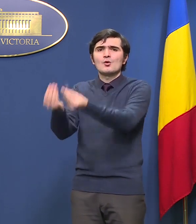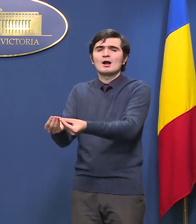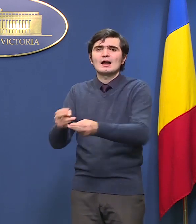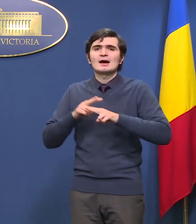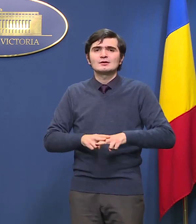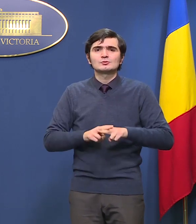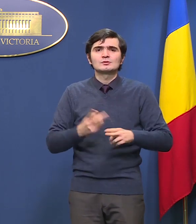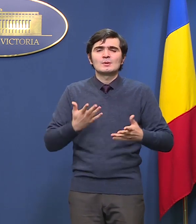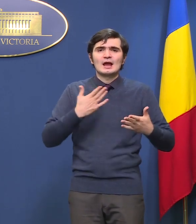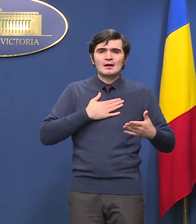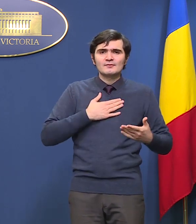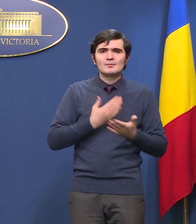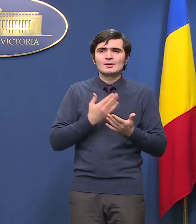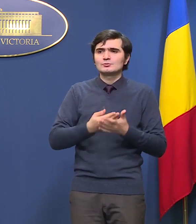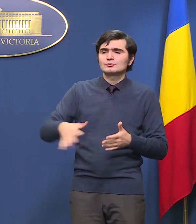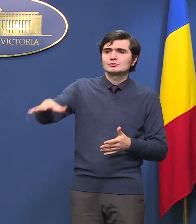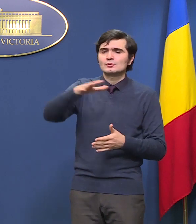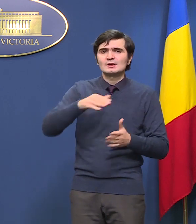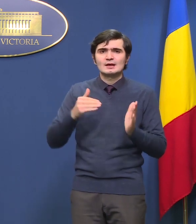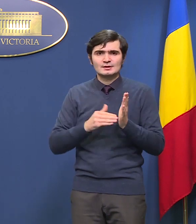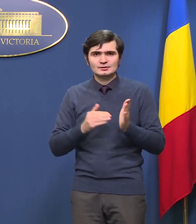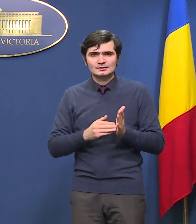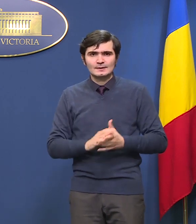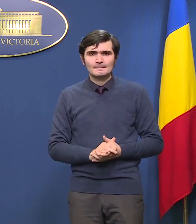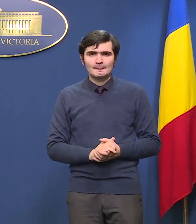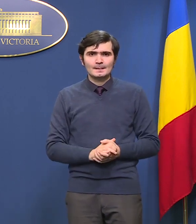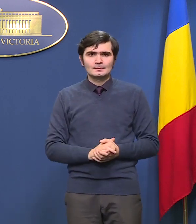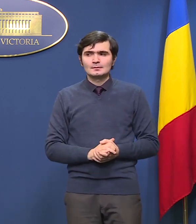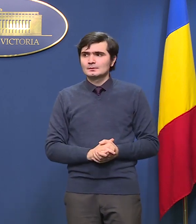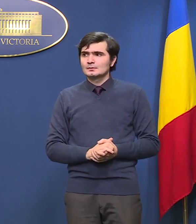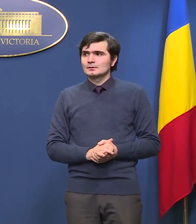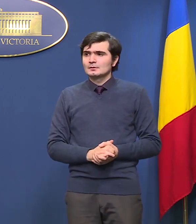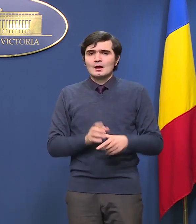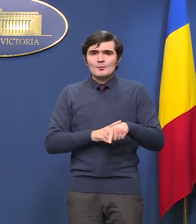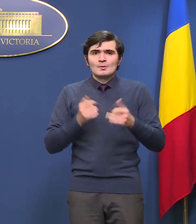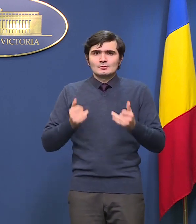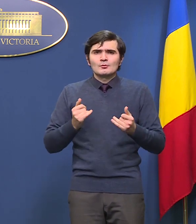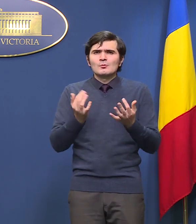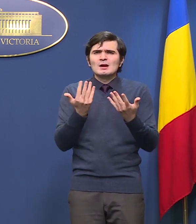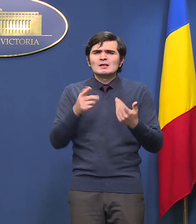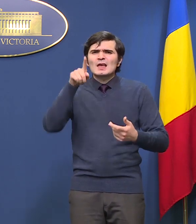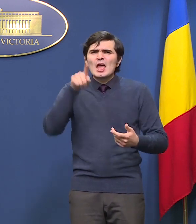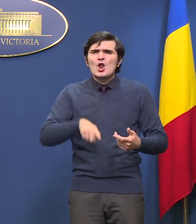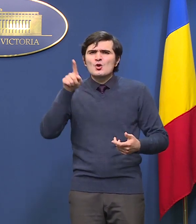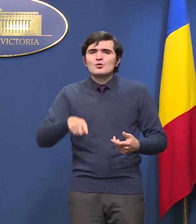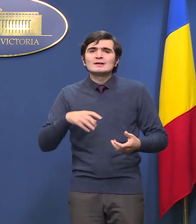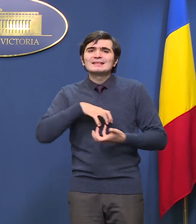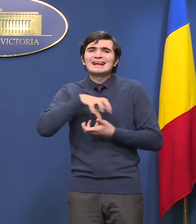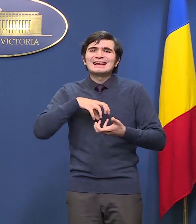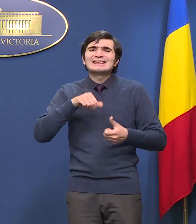care dispunem către zonele necesare. În contextul de față, câte luni de criză economică își permite